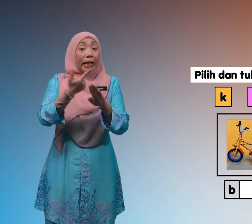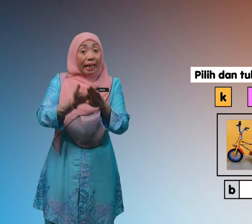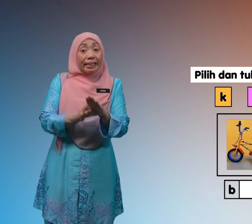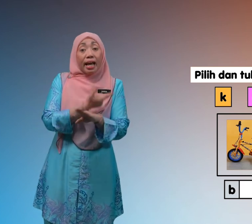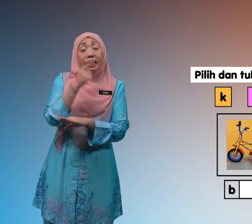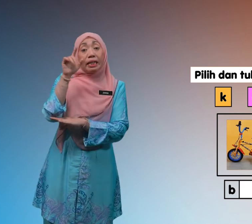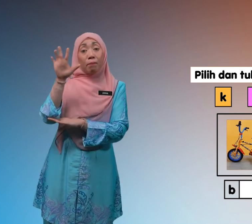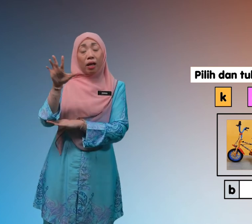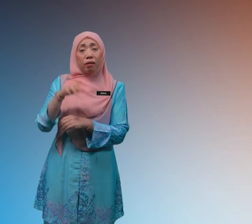Latihan lima.